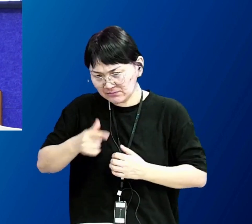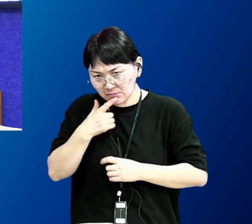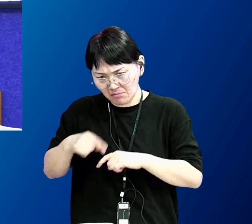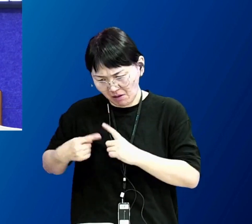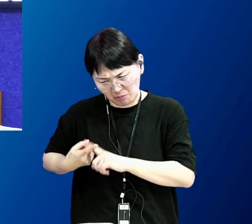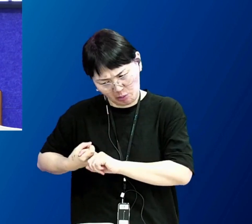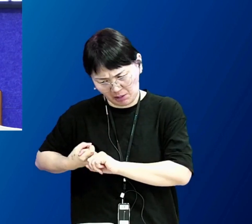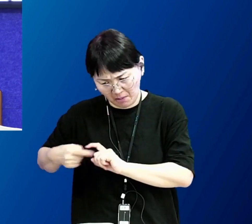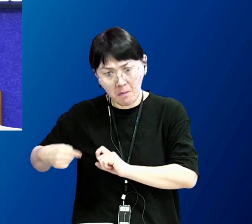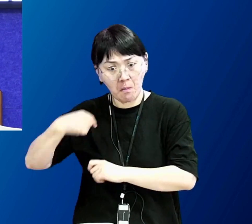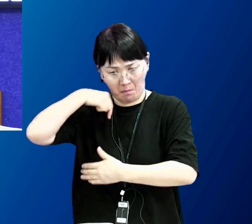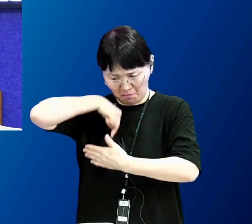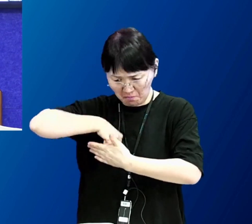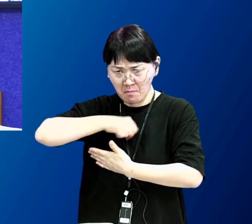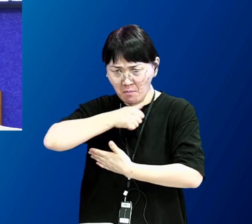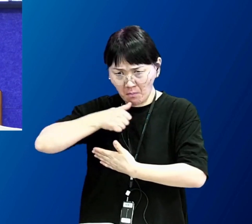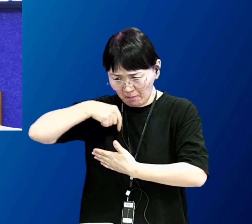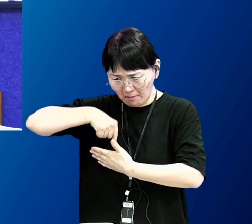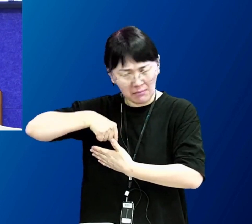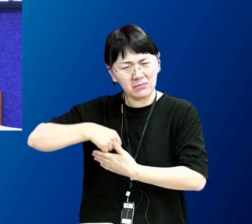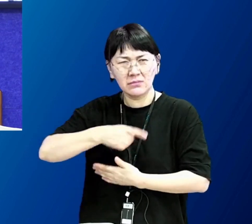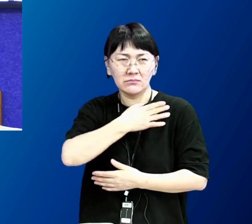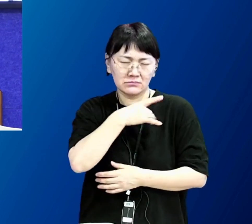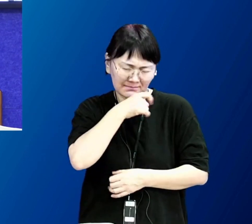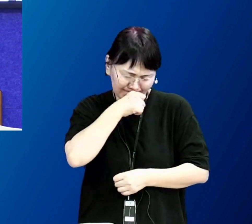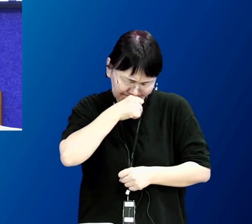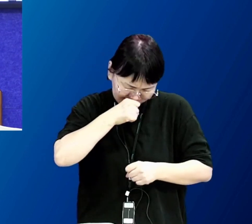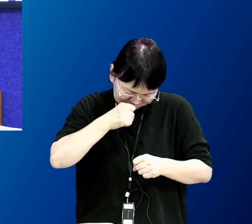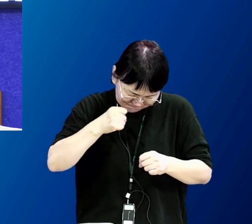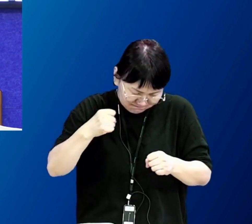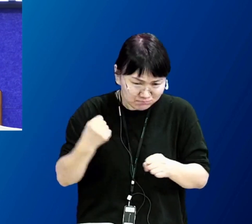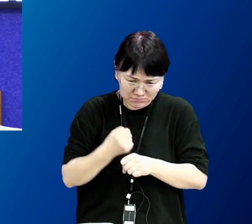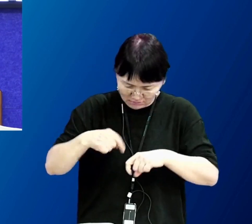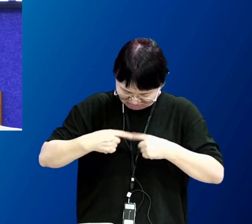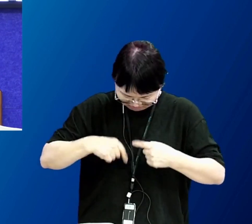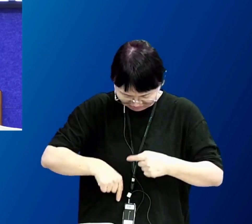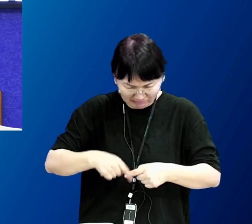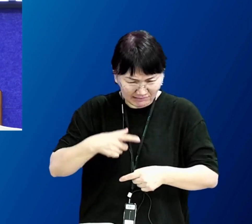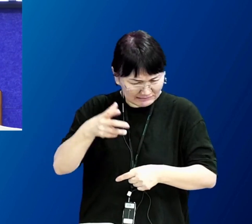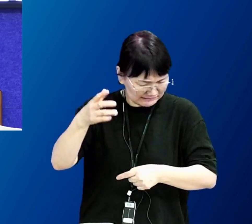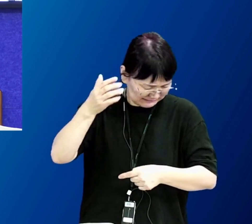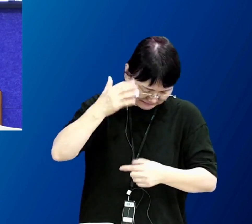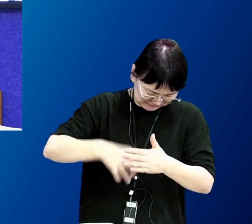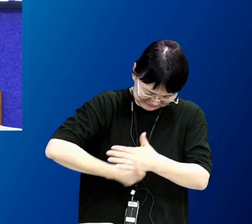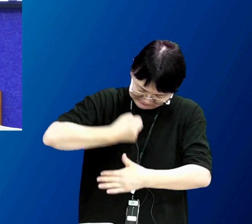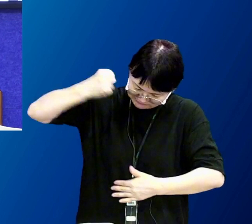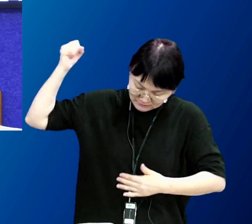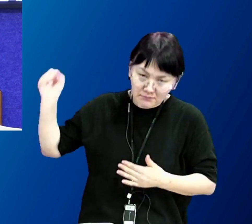배가월 돈이가 이쯤이면 김신 하이크스타와.